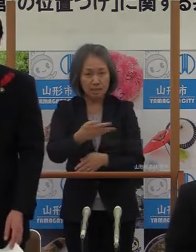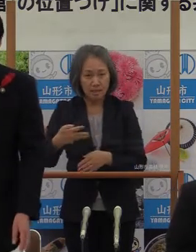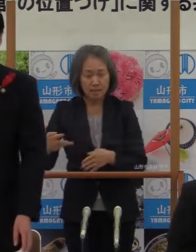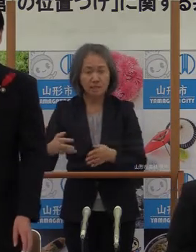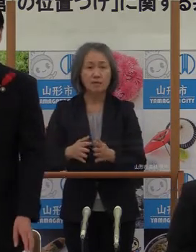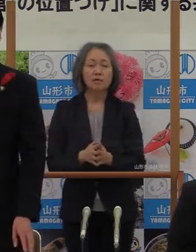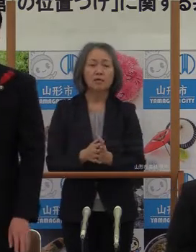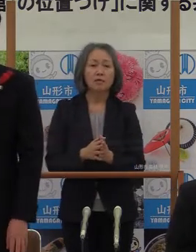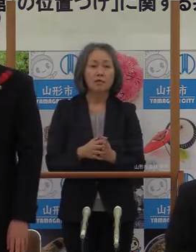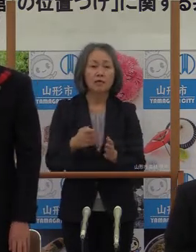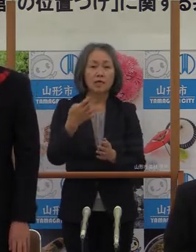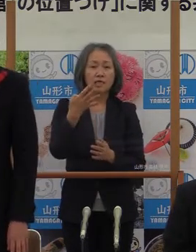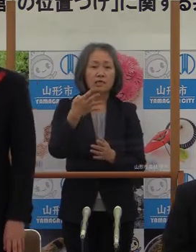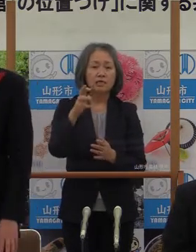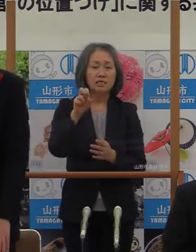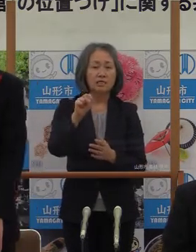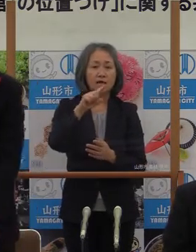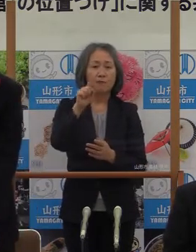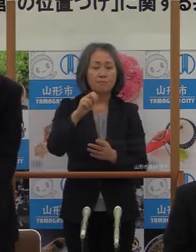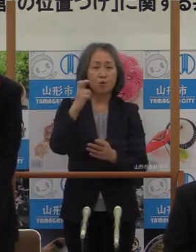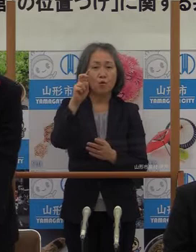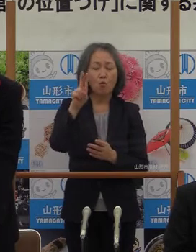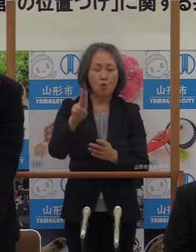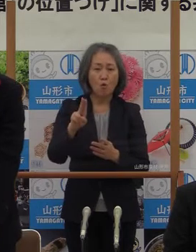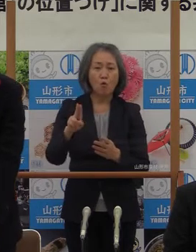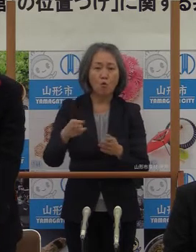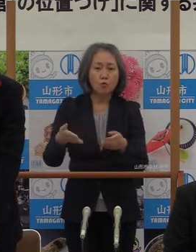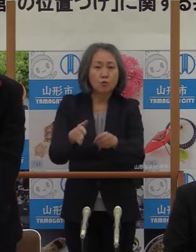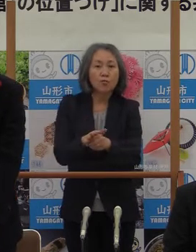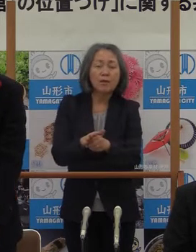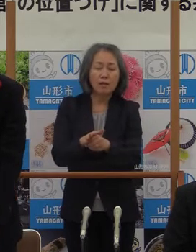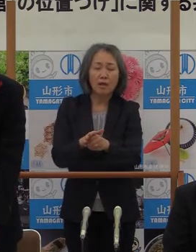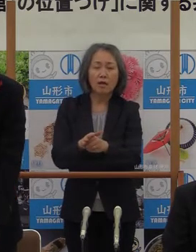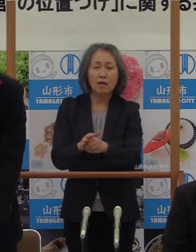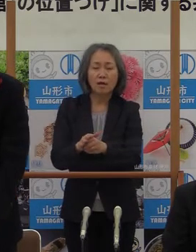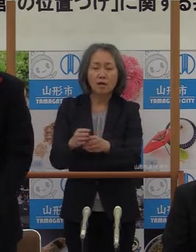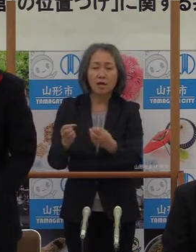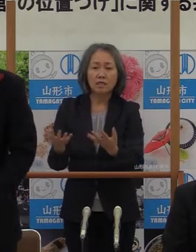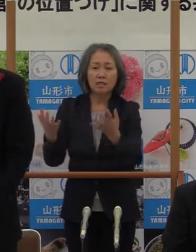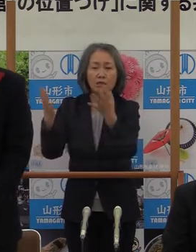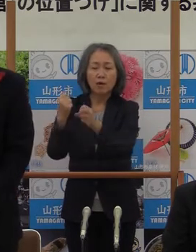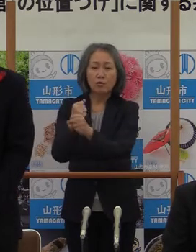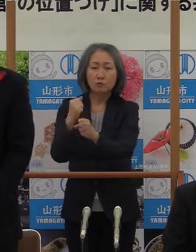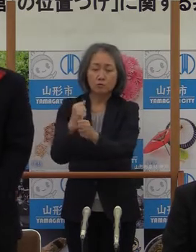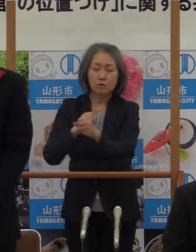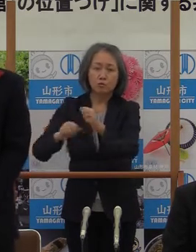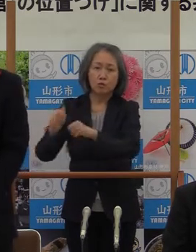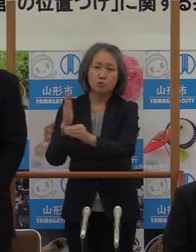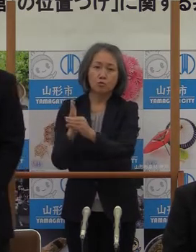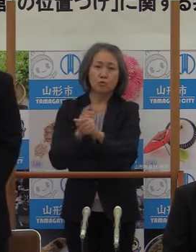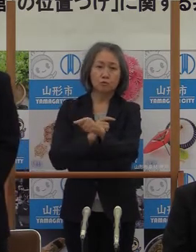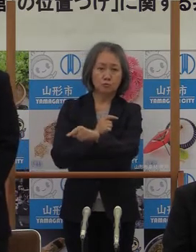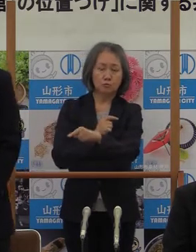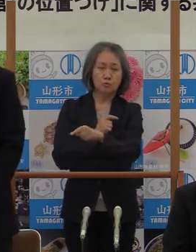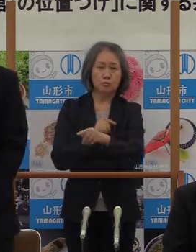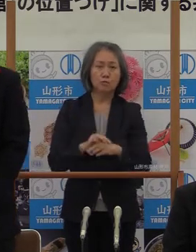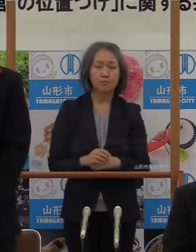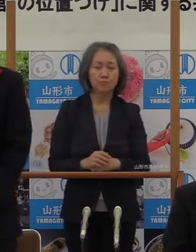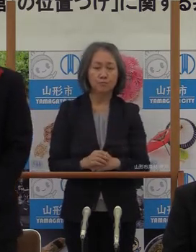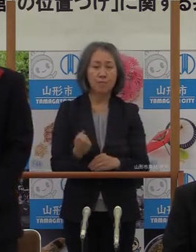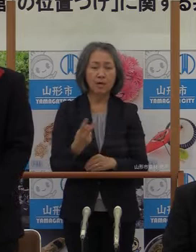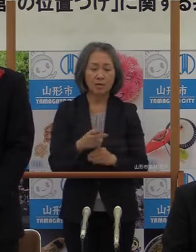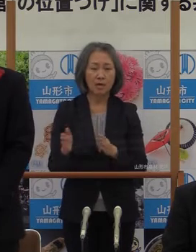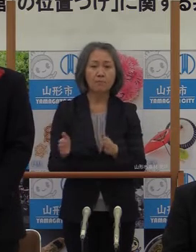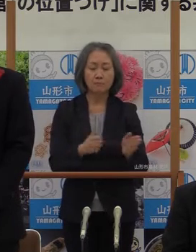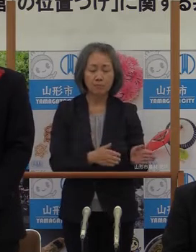創出に取り組んでいるところであります。またこれは別な行政課題なんでありますけれども、